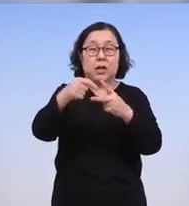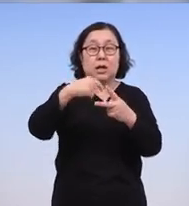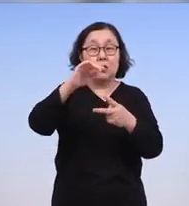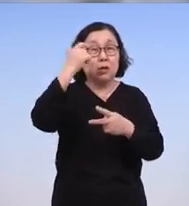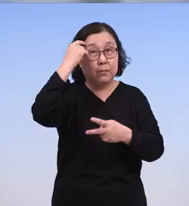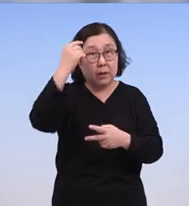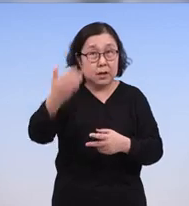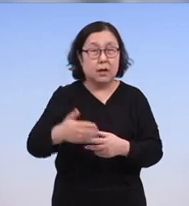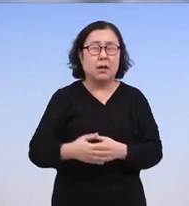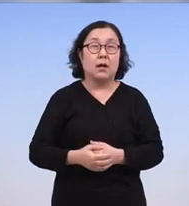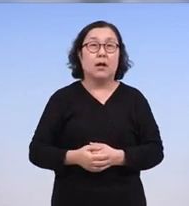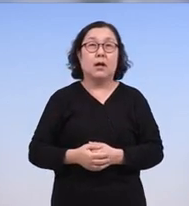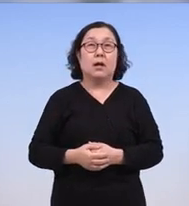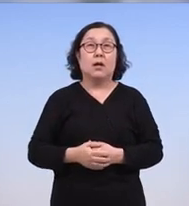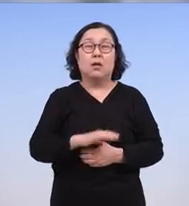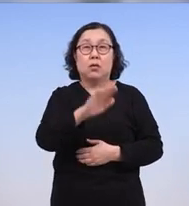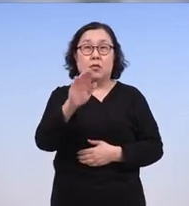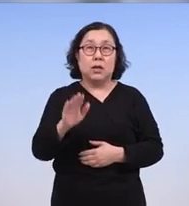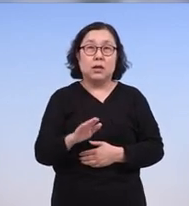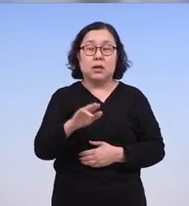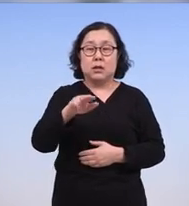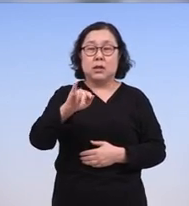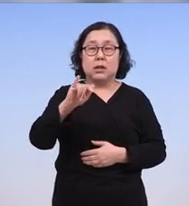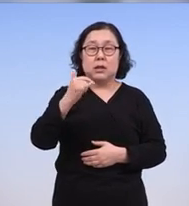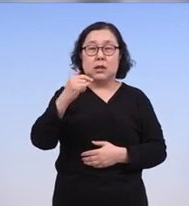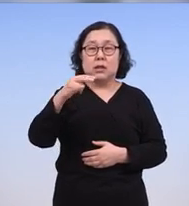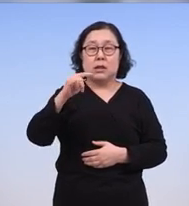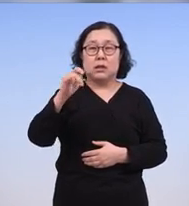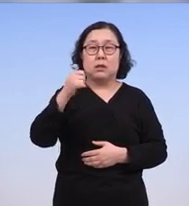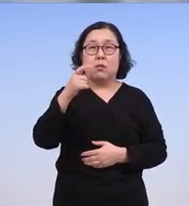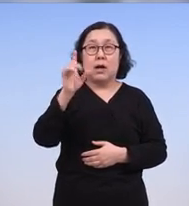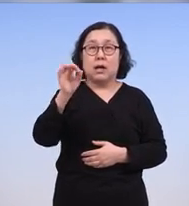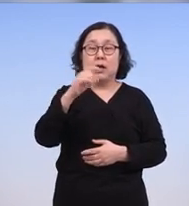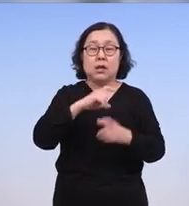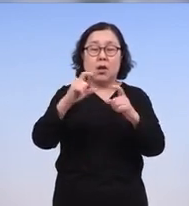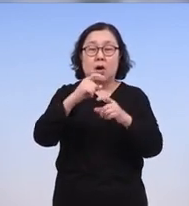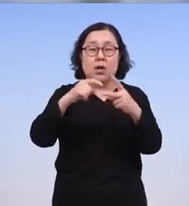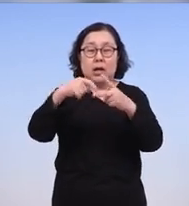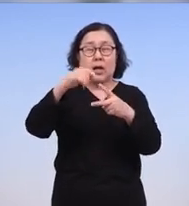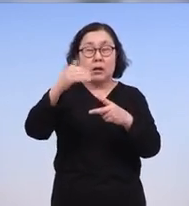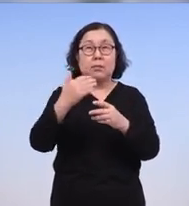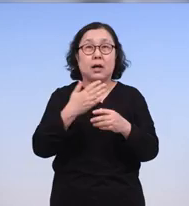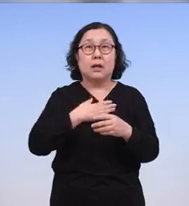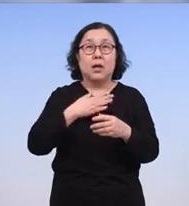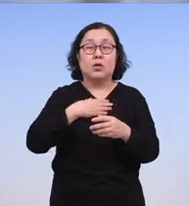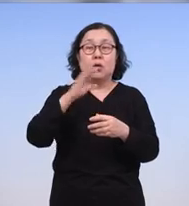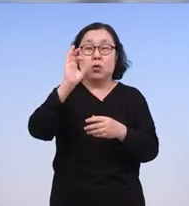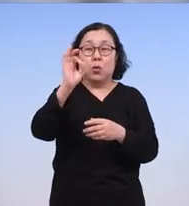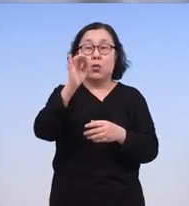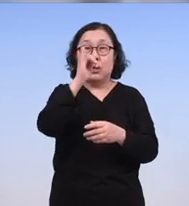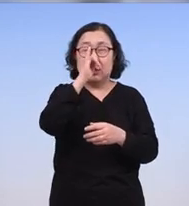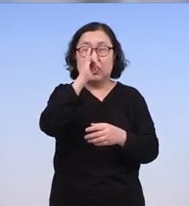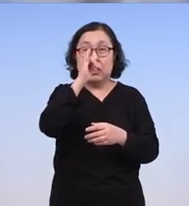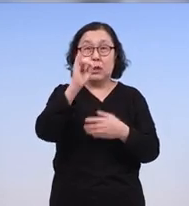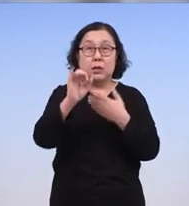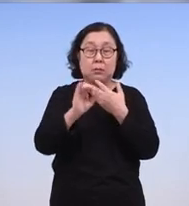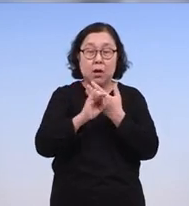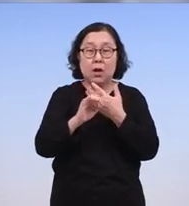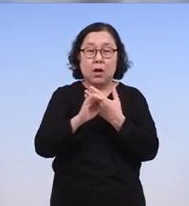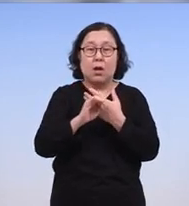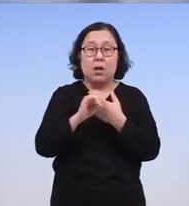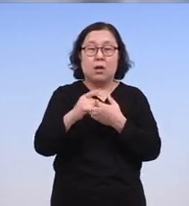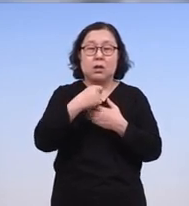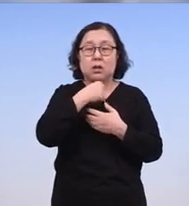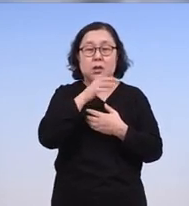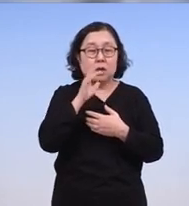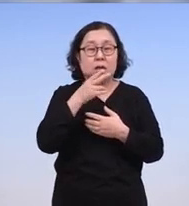것도 이해가 됩니까? 우리는 진시황이 더 이해가 되는 입장이에요. 나도 돈 있으면 불로초 구하겠다, 대부분의